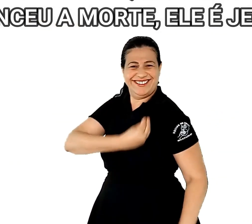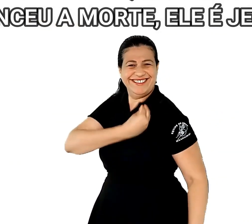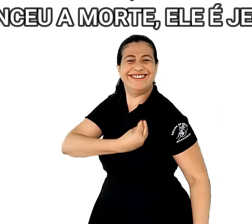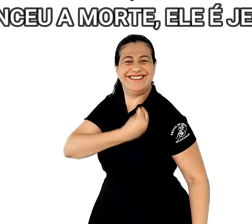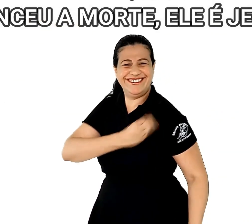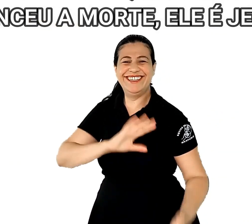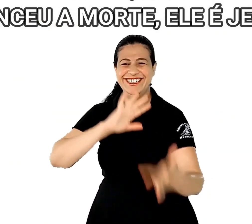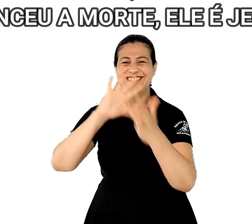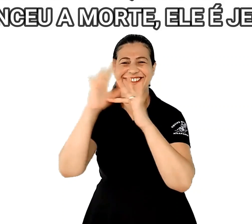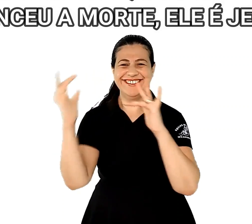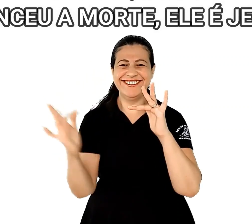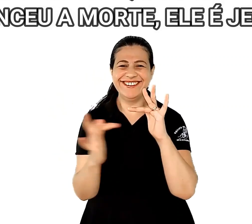Ele é Jesus,